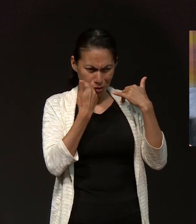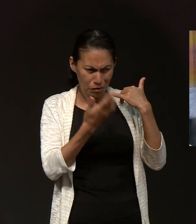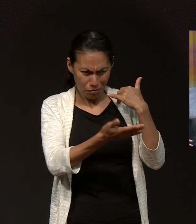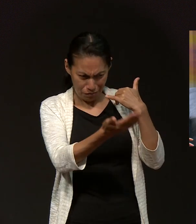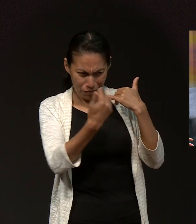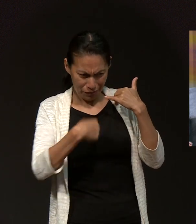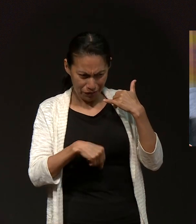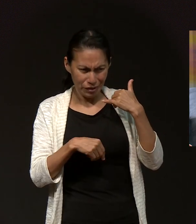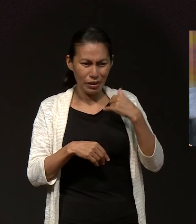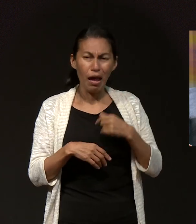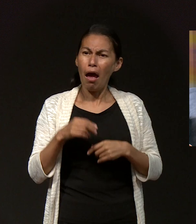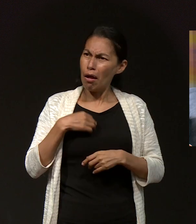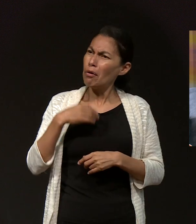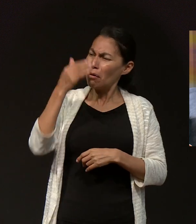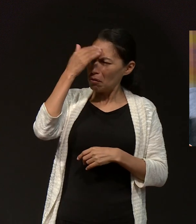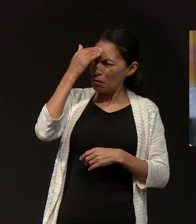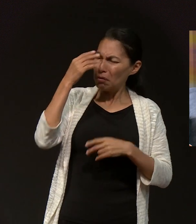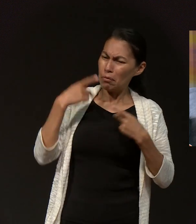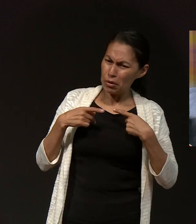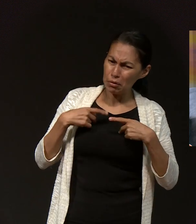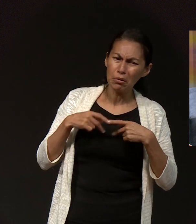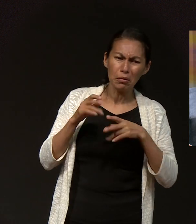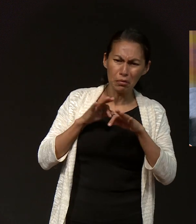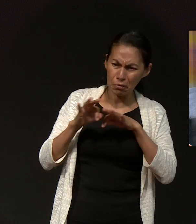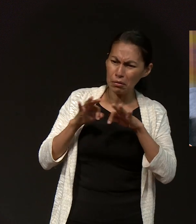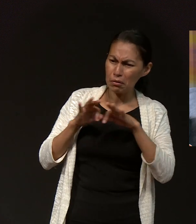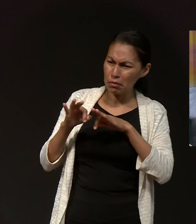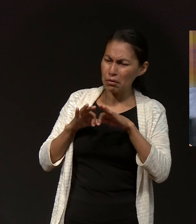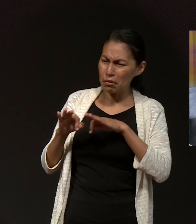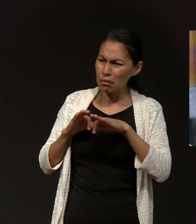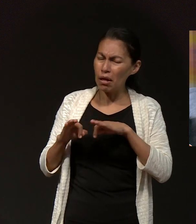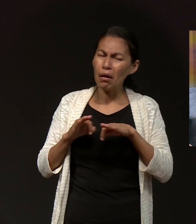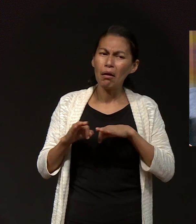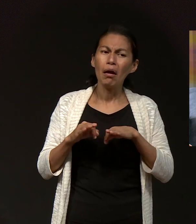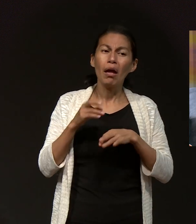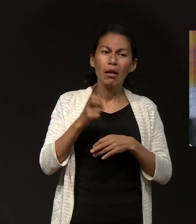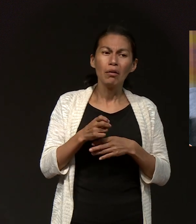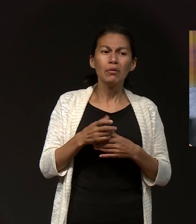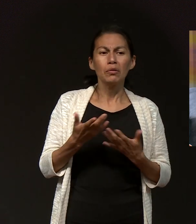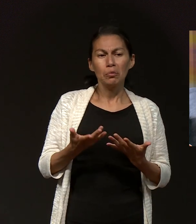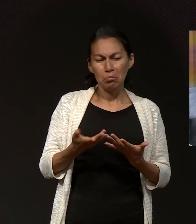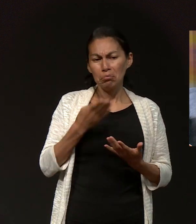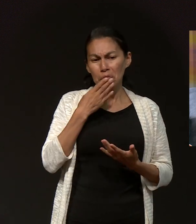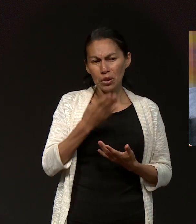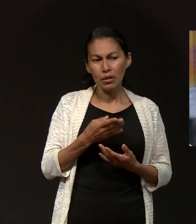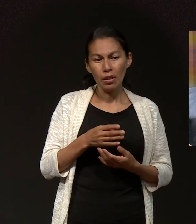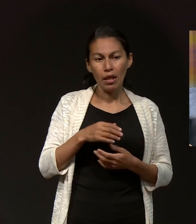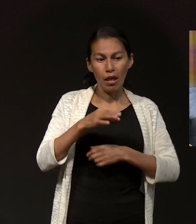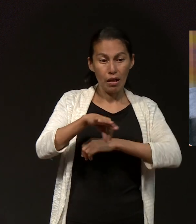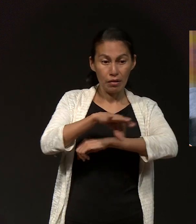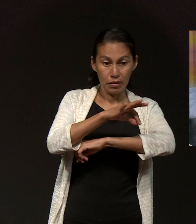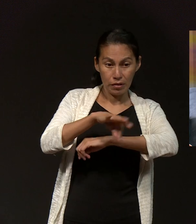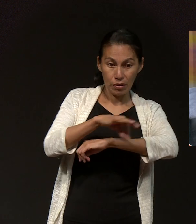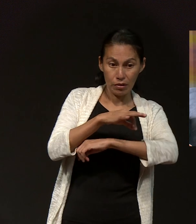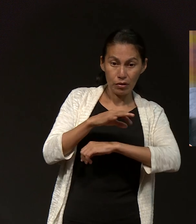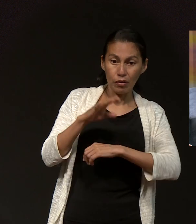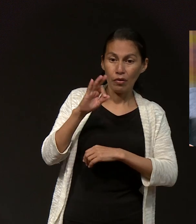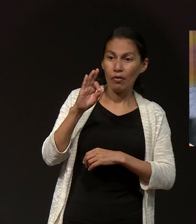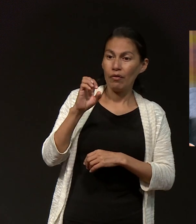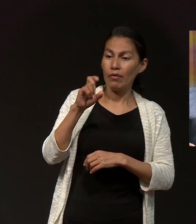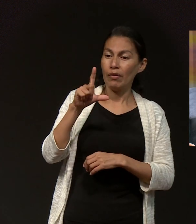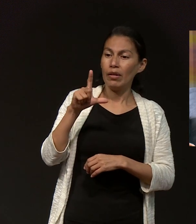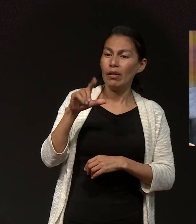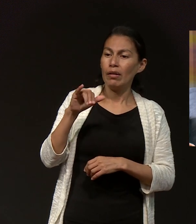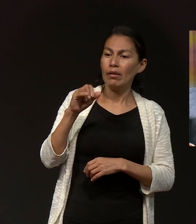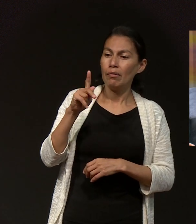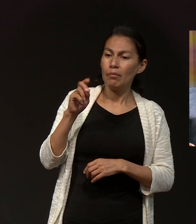amigo, yo estoy aquí en Monterrey, conozco a todo mundo, estudio aquí, tal, tal. Dale, ayúdame con esto. Y fuimos armando. El arquitecto Felipe se acababa de venir para acá